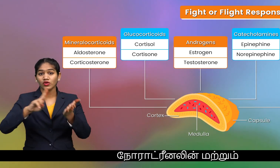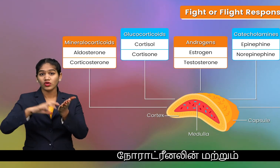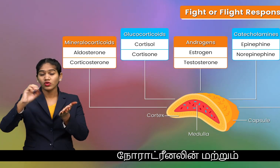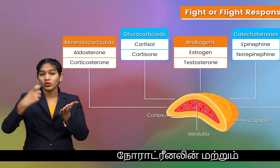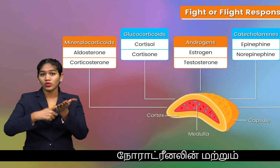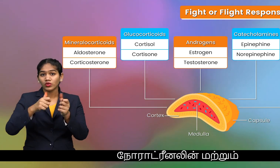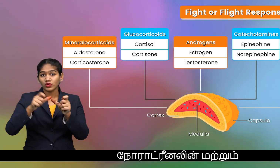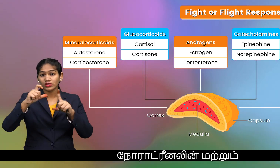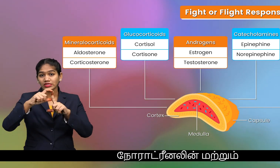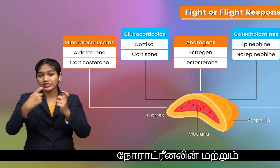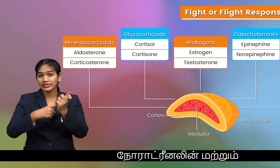நோராட்ரினலின் மற்றும்